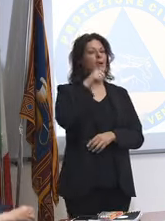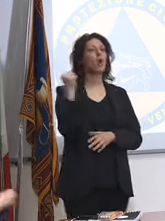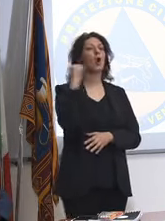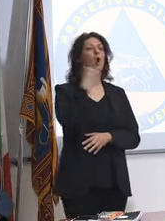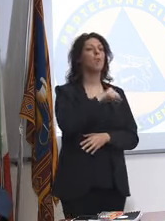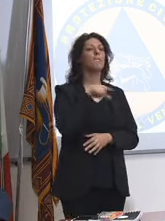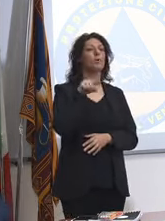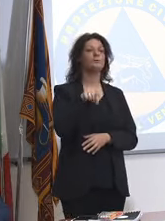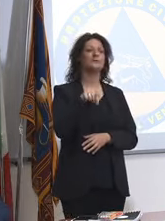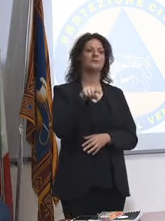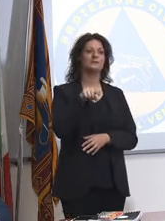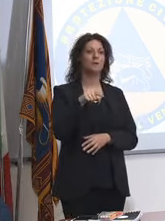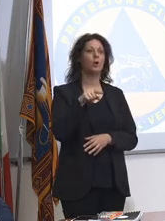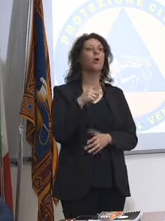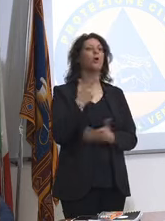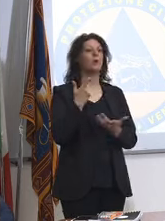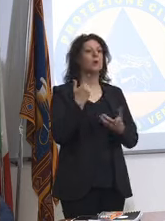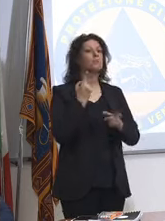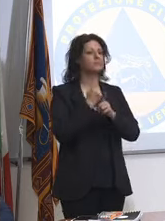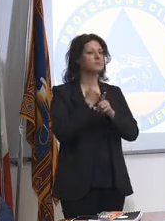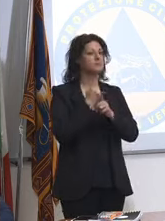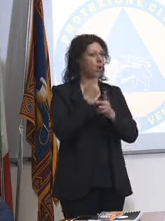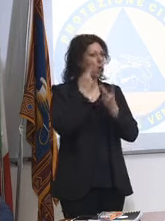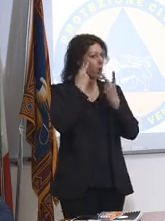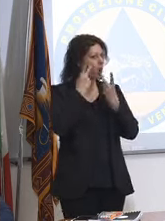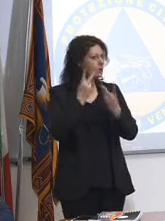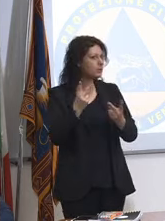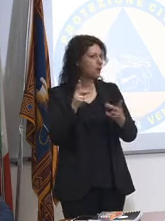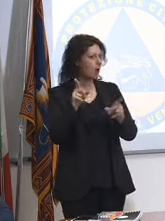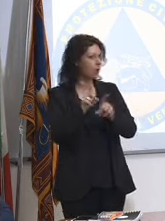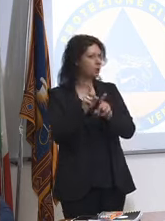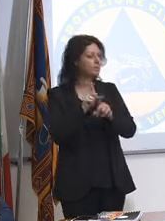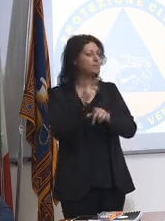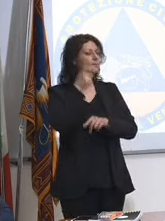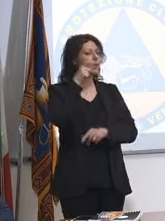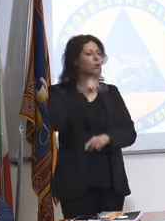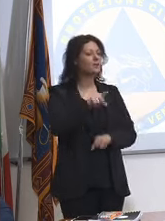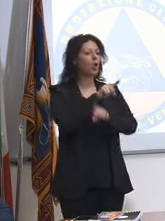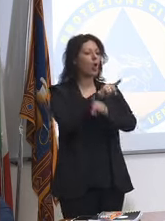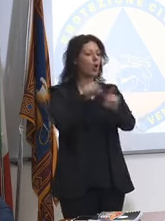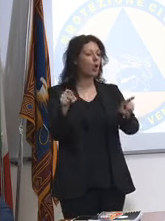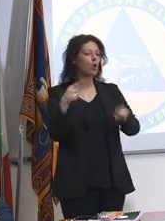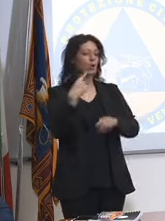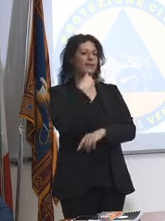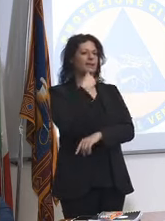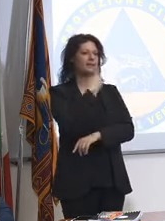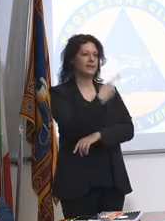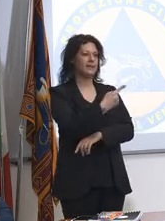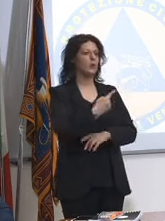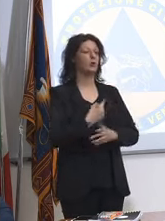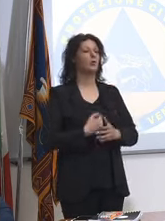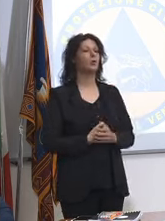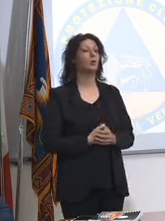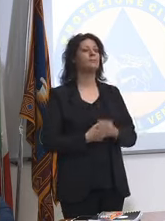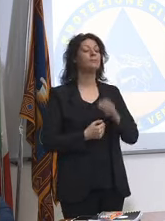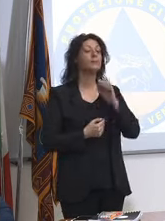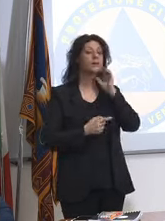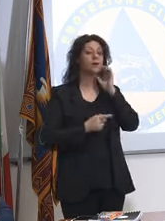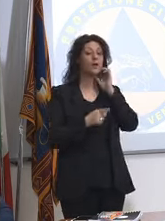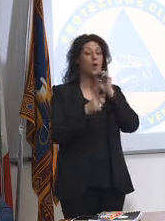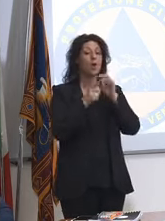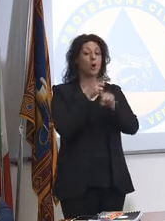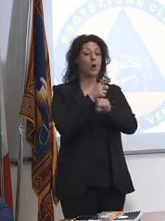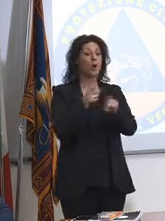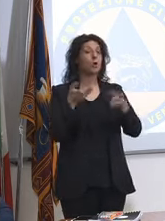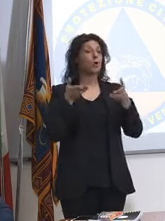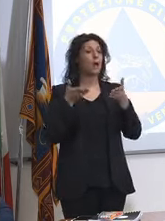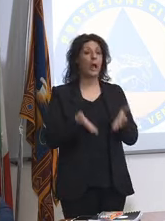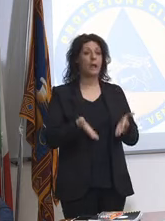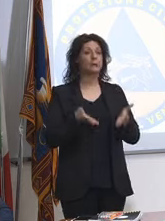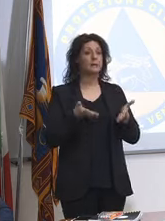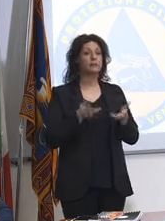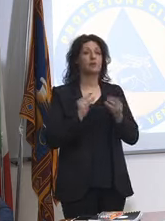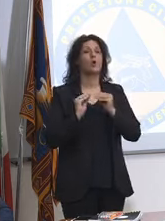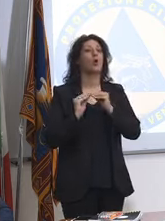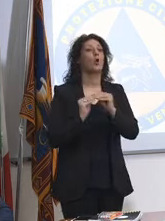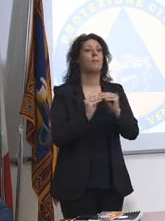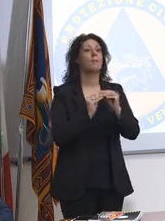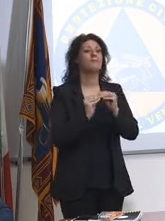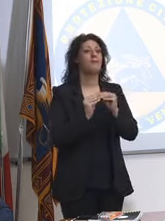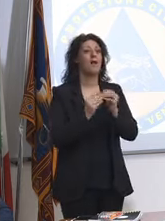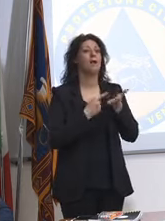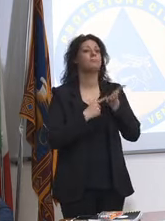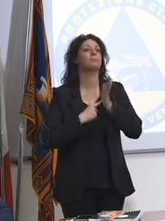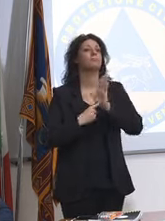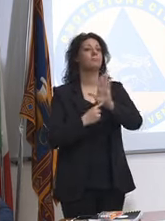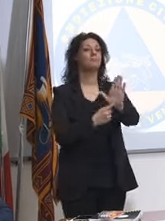da prendere in considerazione, nel senso che questi sostengono che non hanno la possibilità di presentare i loro programmi in un